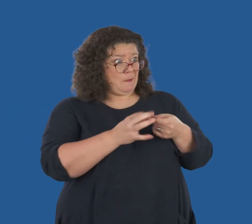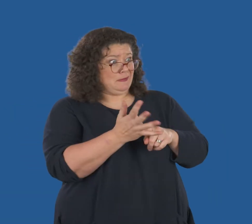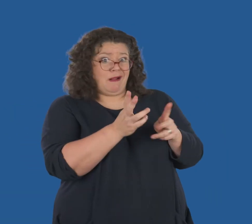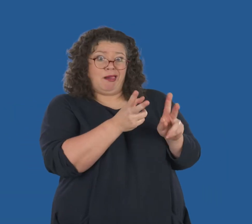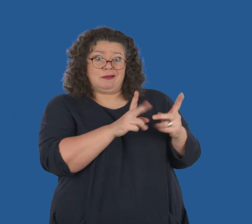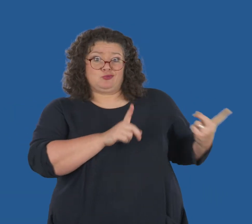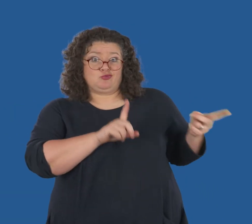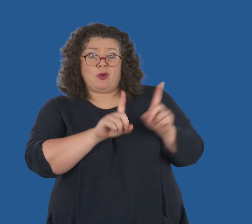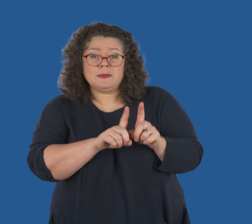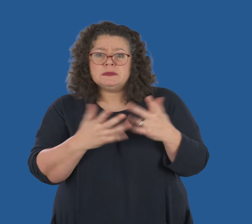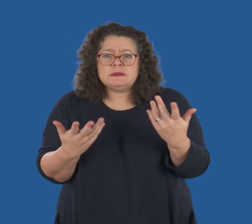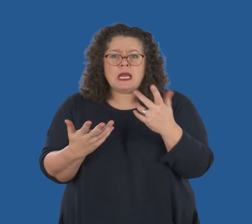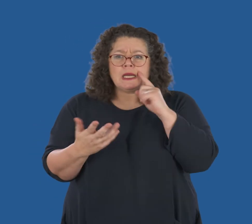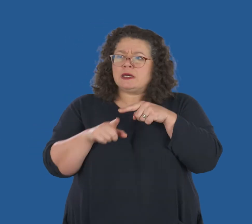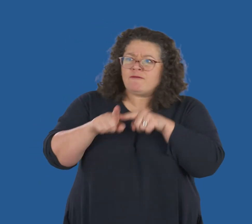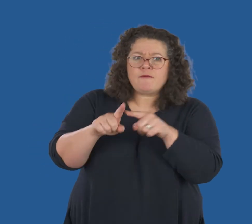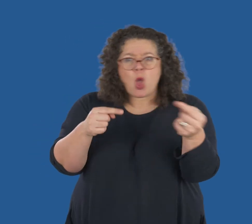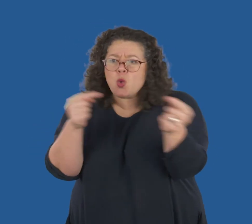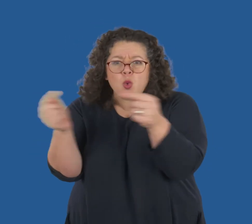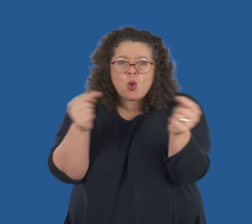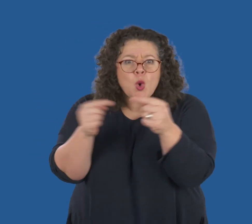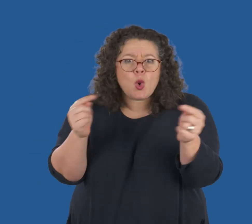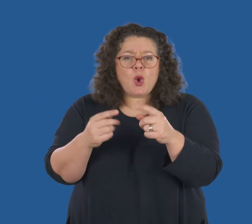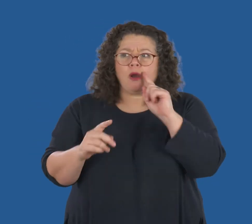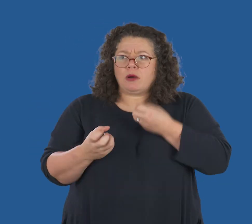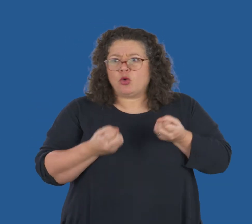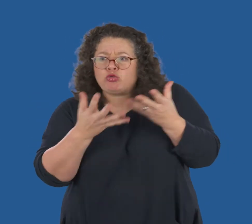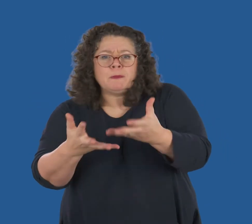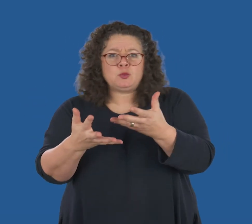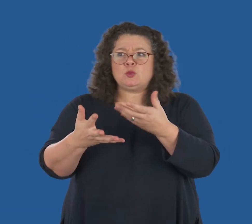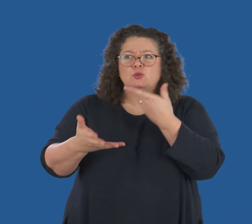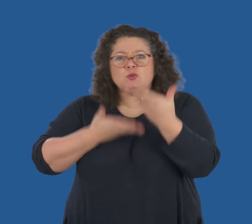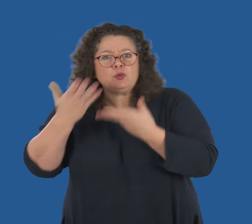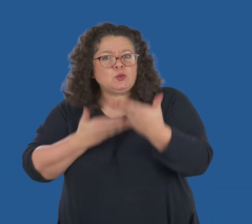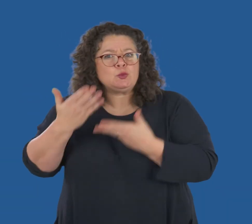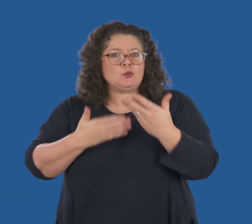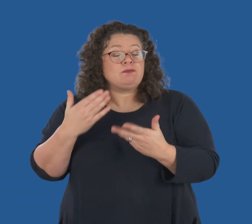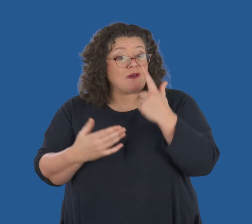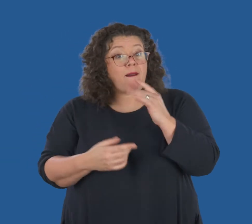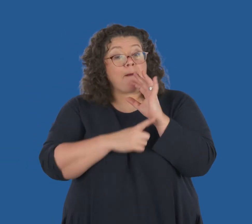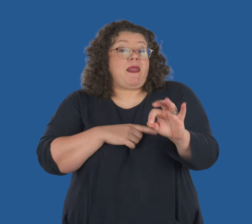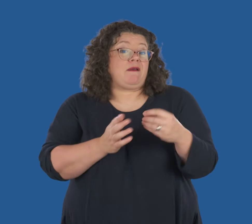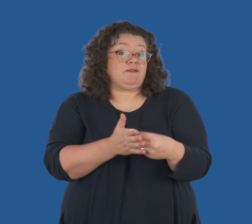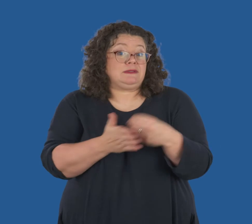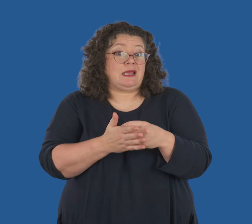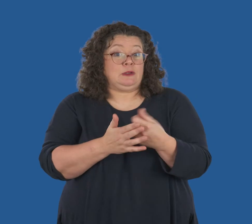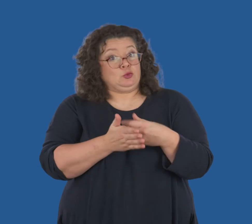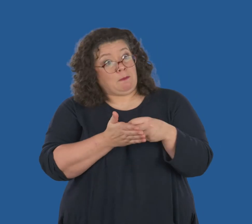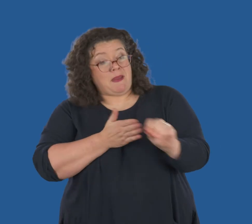gyfieithydd BSL ac nid yw'n gallu dilyn na chyfrannu at y ddadl. Gall wneud cais i'r Gronfa am